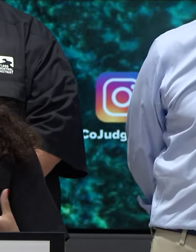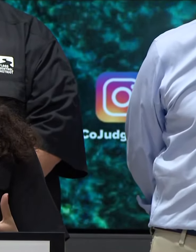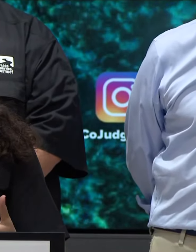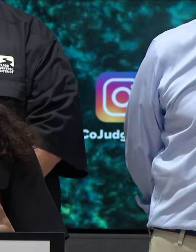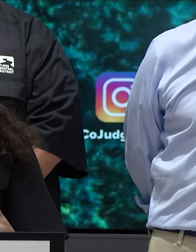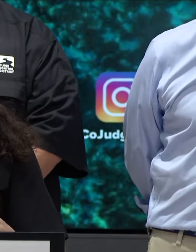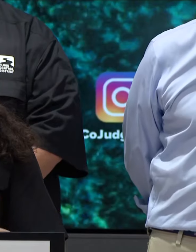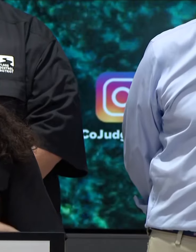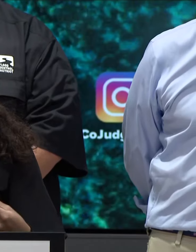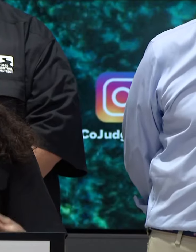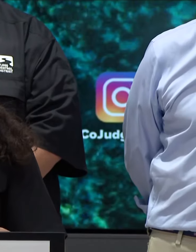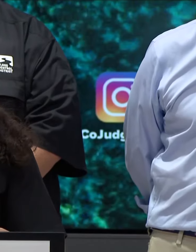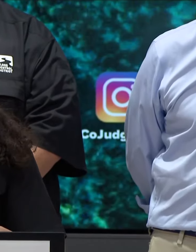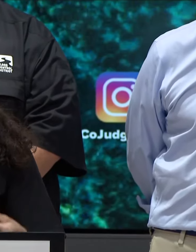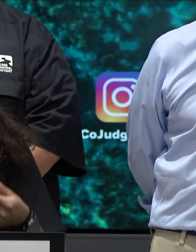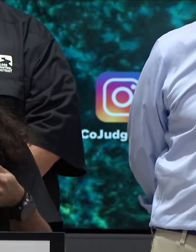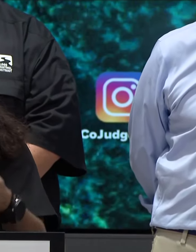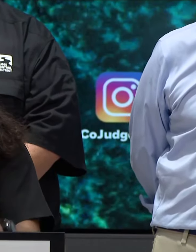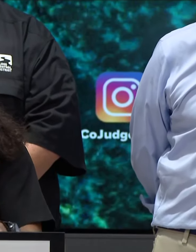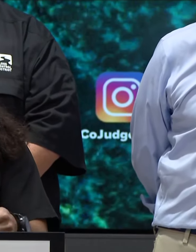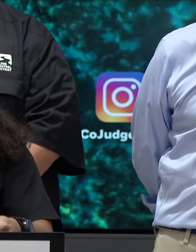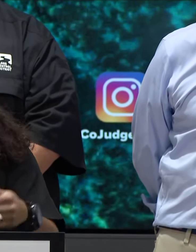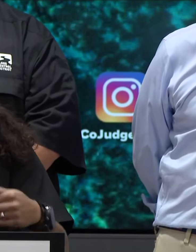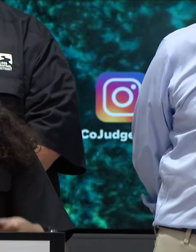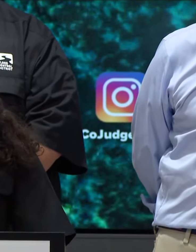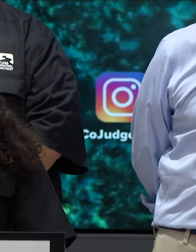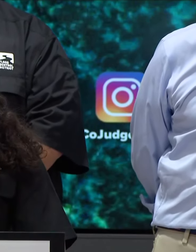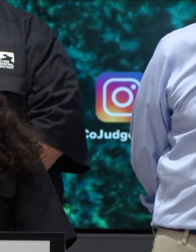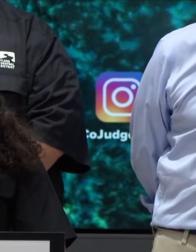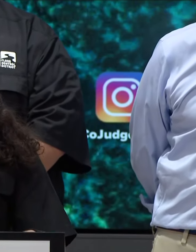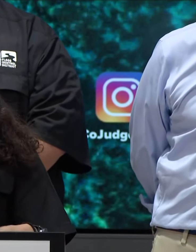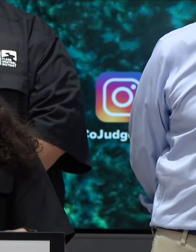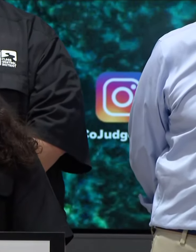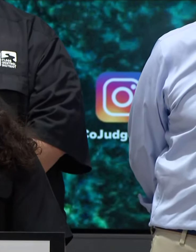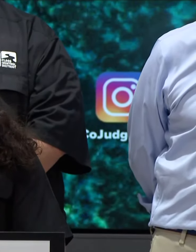las peticiones que se requieren para que el gobierno federal nos pueda enviar